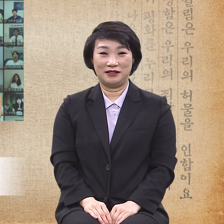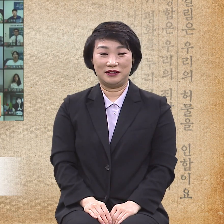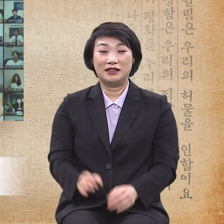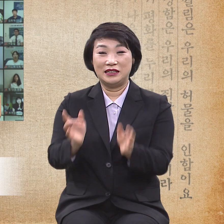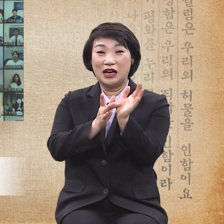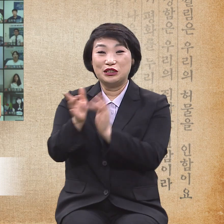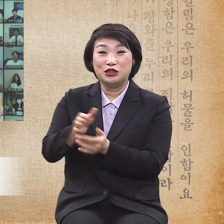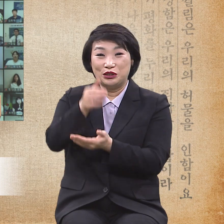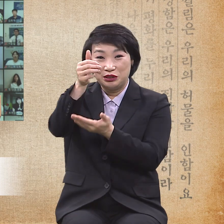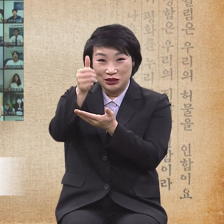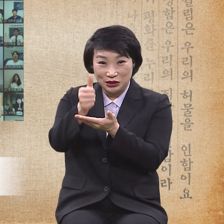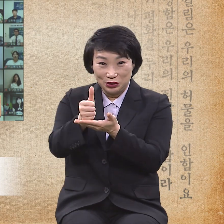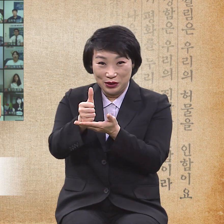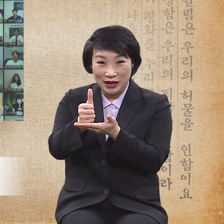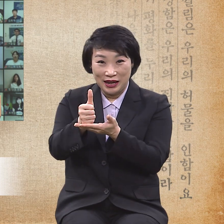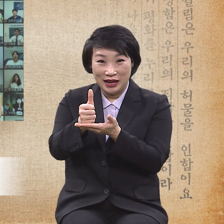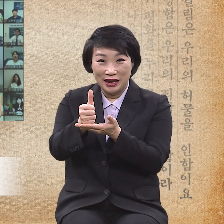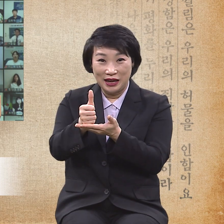예수 그리스도의